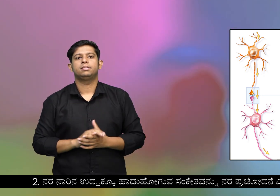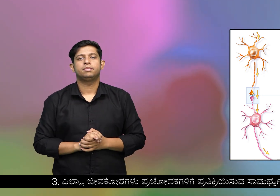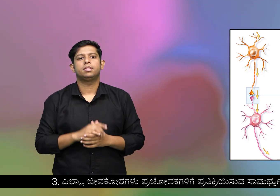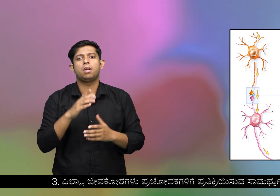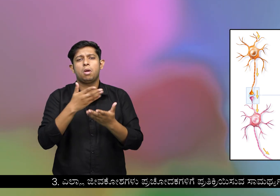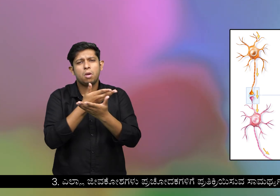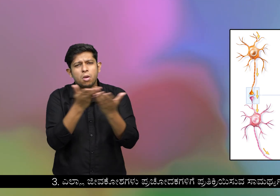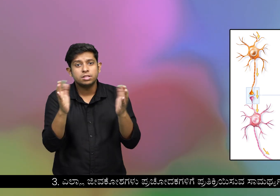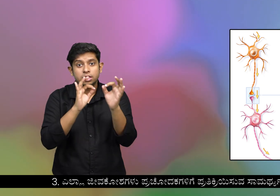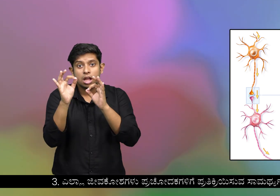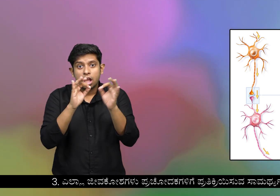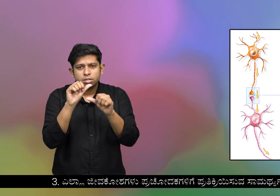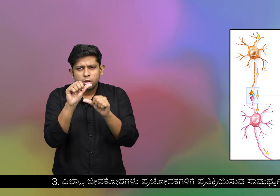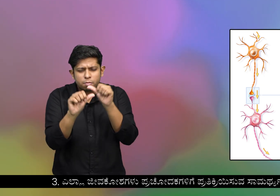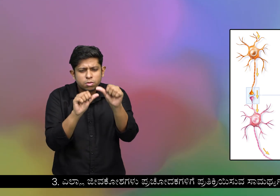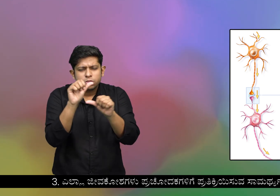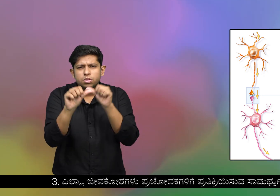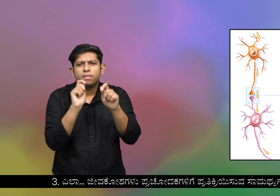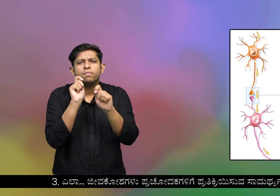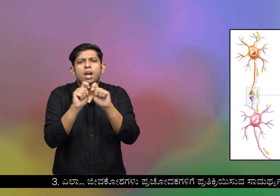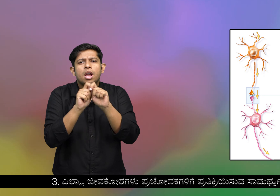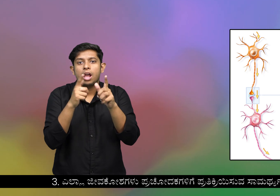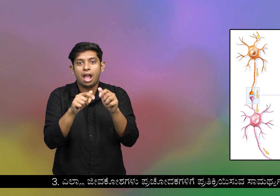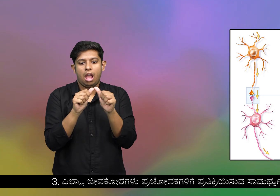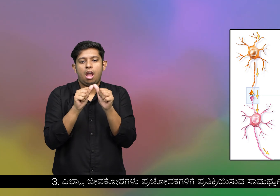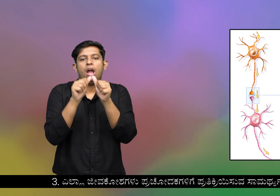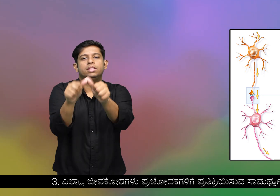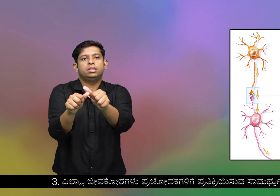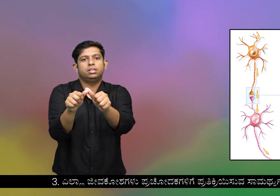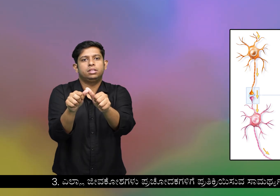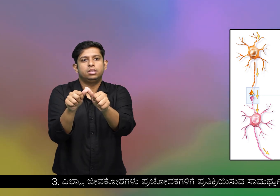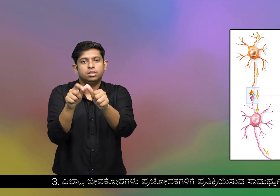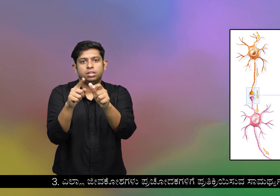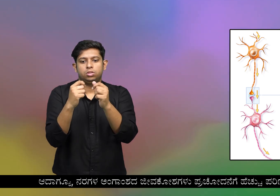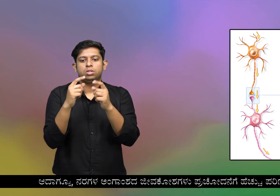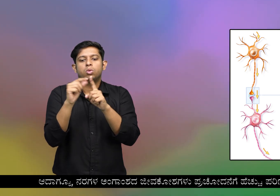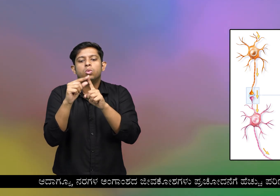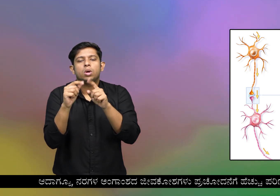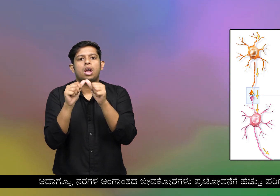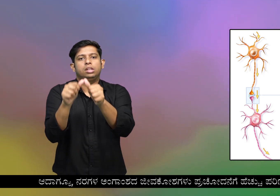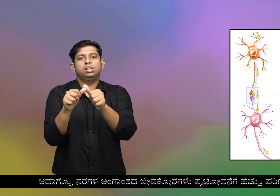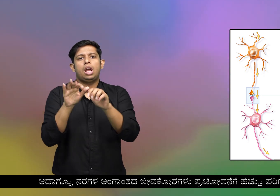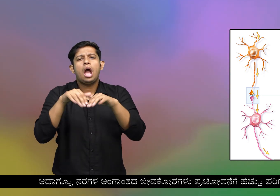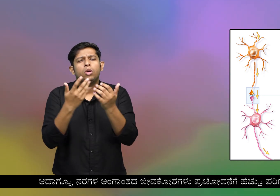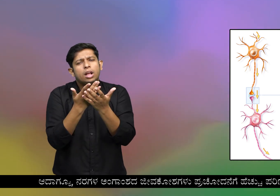ಎಲ್ಲ ಜೀವಕೋಶಗಳು ಪ್ರಚೋದಕಗಳಿಗೆ ಪ್ರತಿಕ್ರಿಯಿಸುವ ಸಾಮರ್ಥ್ಯವನ್ನು ಹೊಂದಿವೆ. ಆದಾಗ್ಯೂ ನರಗಳ